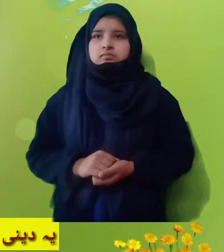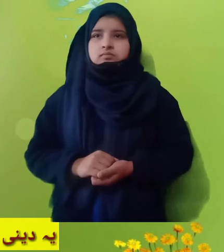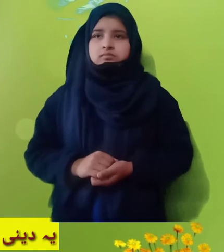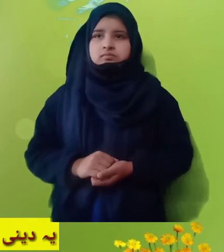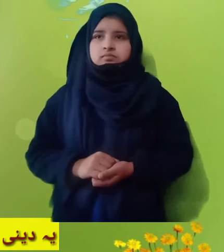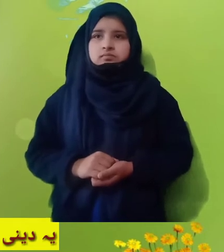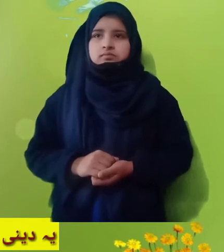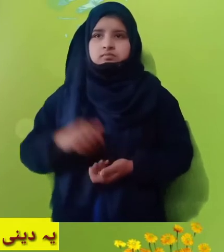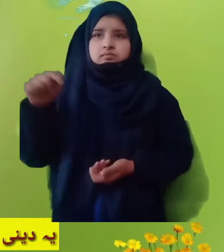ये